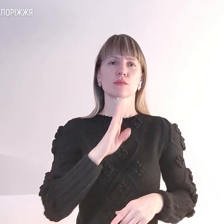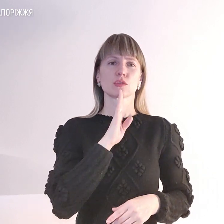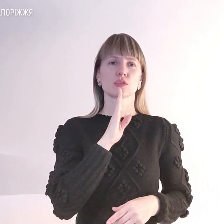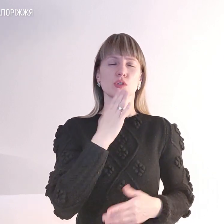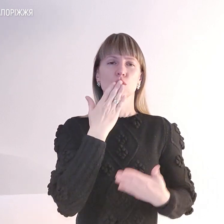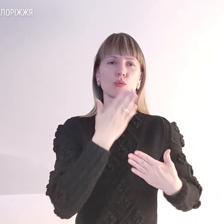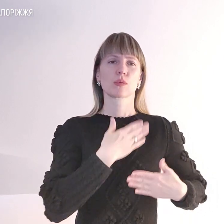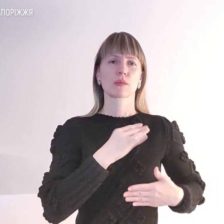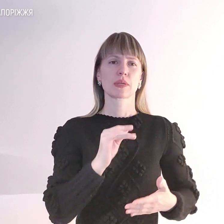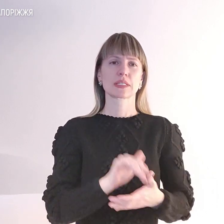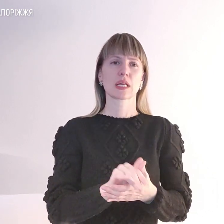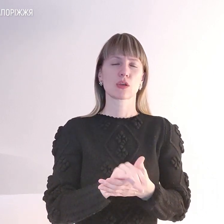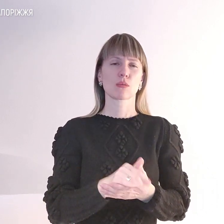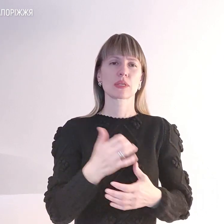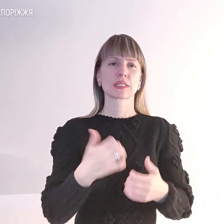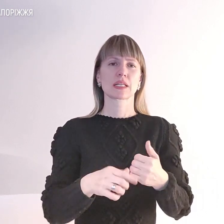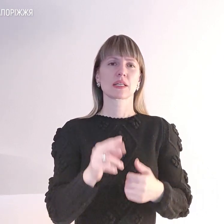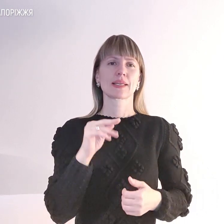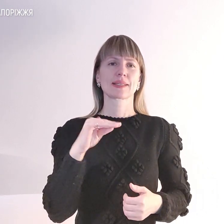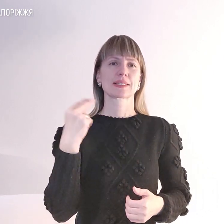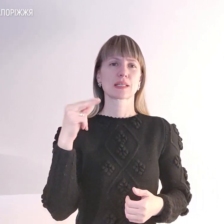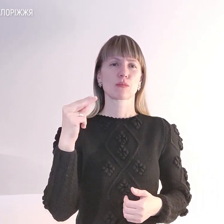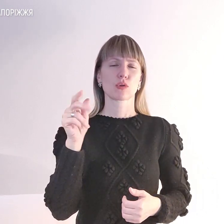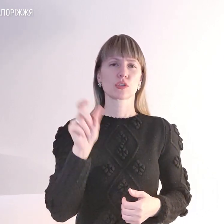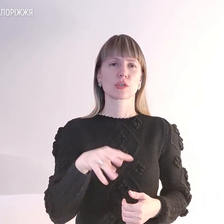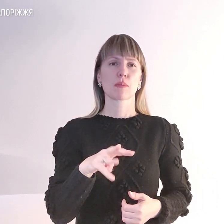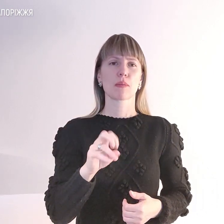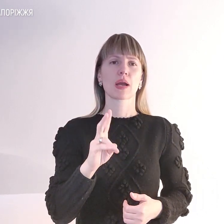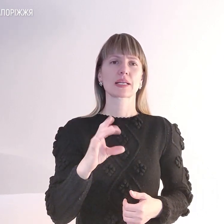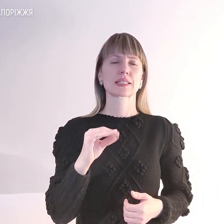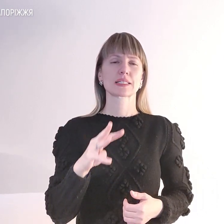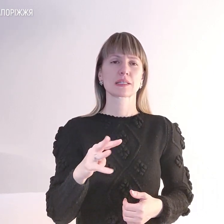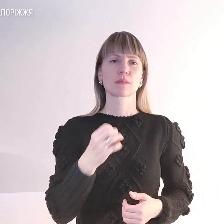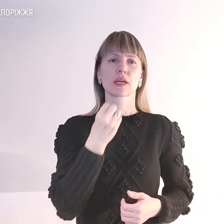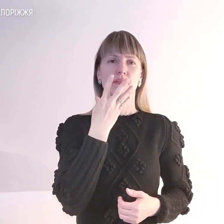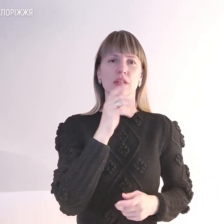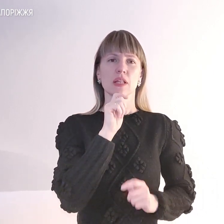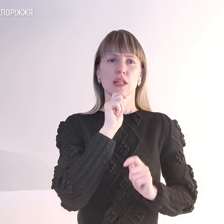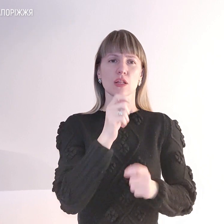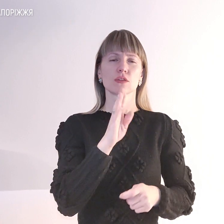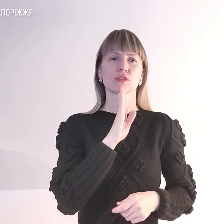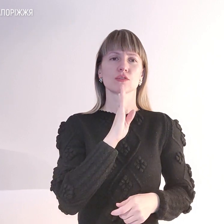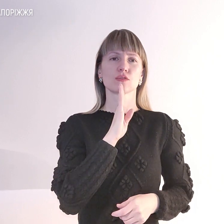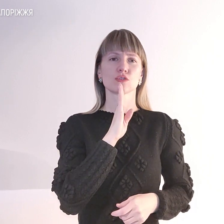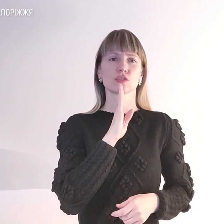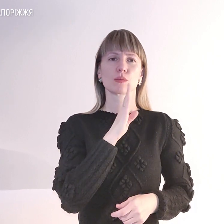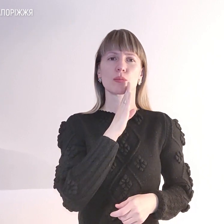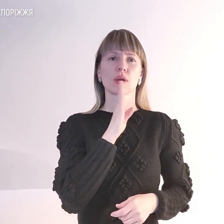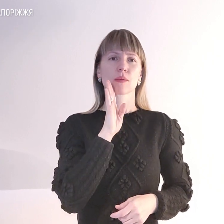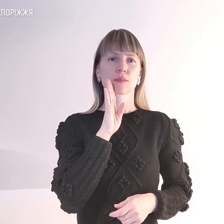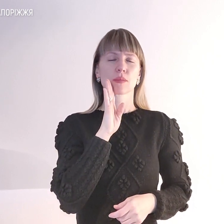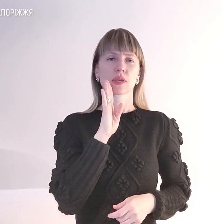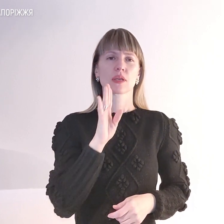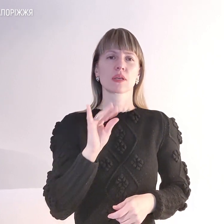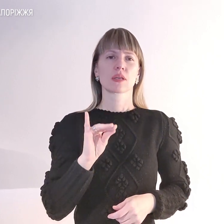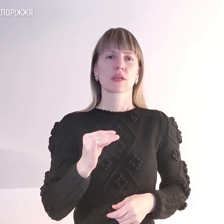коханим, знайомим. Серед них і запоріжець Максим. Квіти дарую дівчині, мамі та мамі